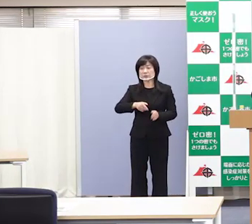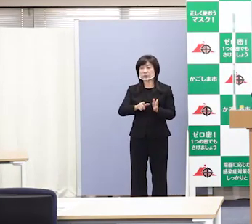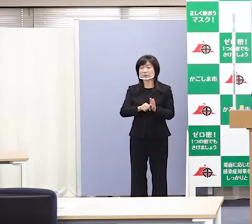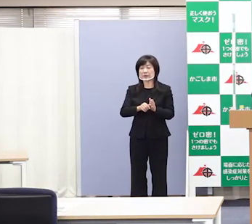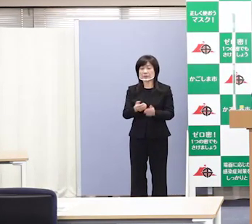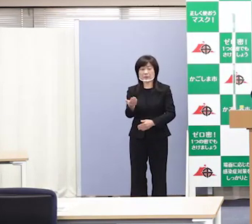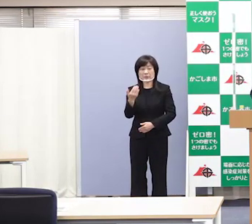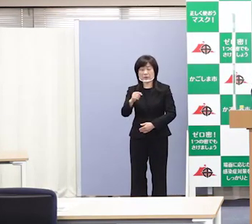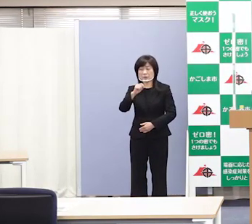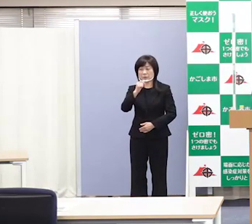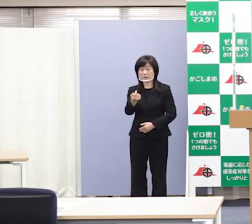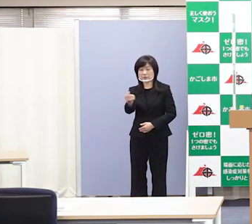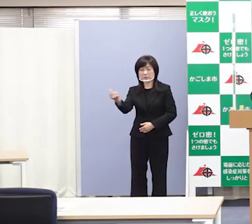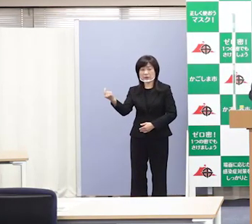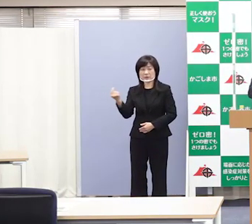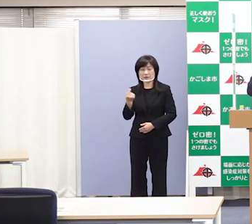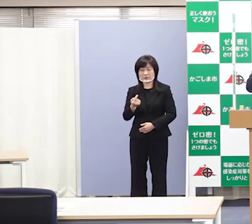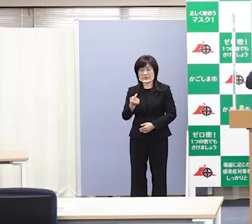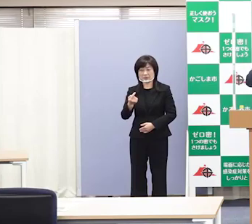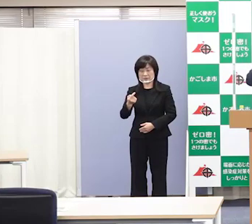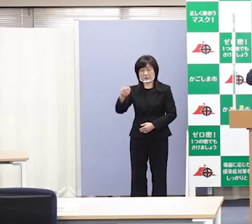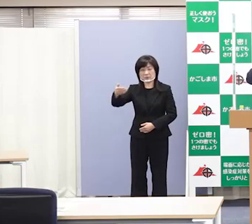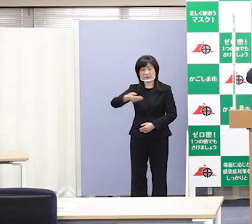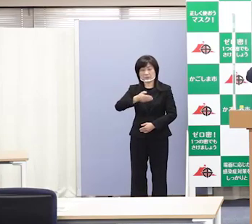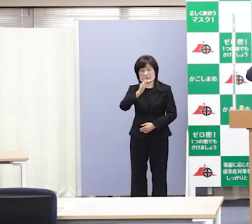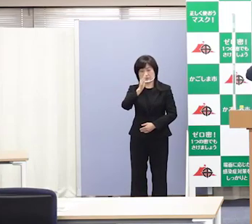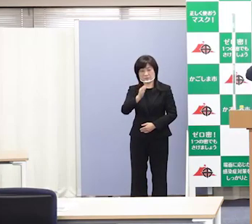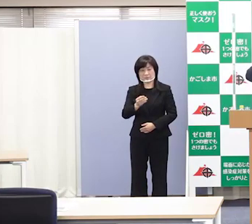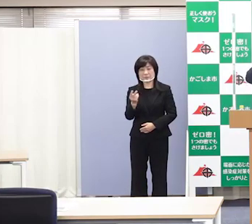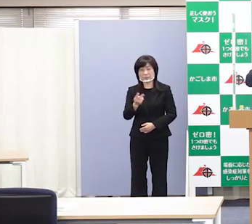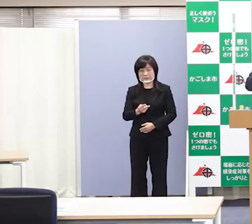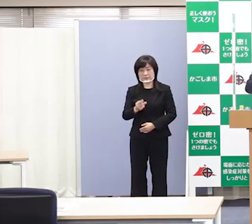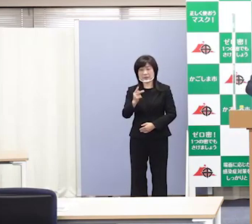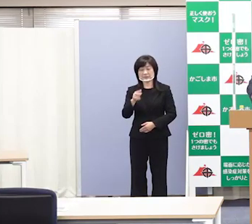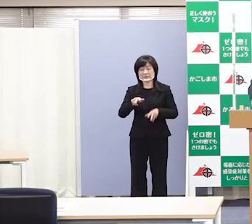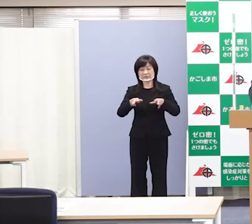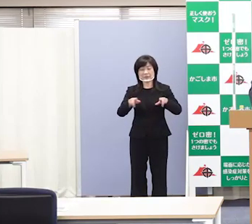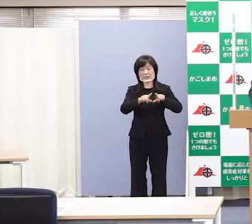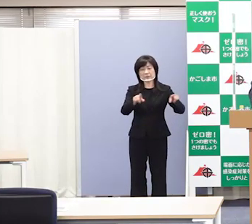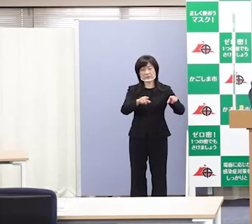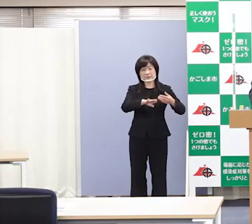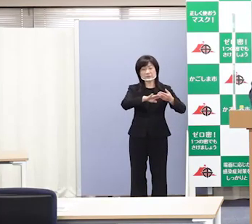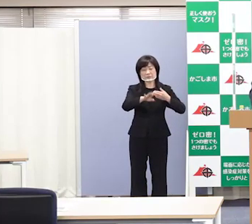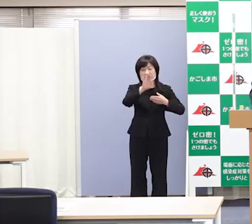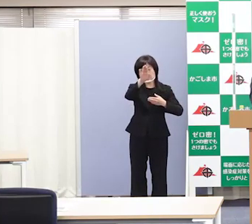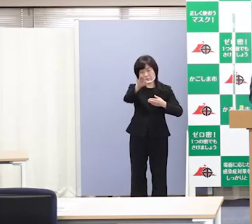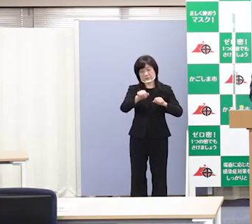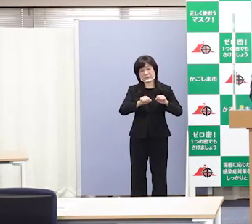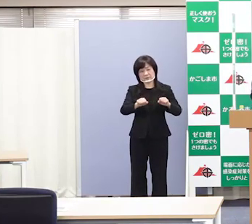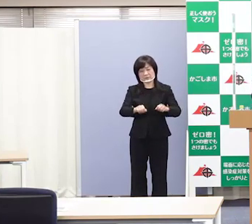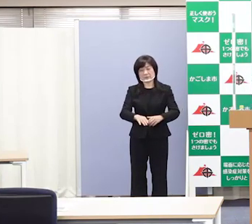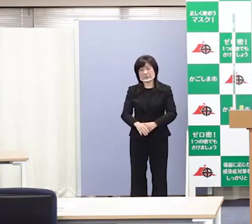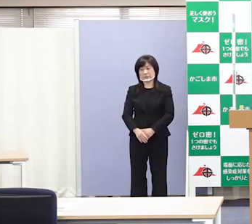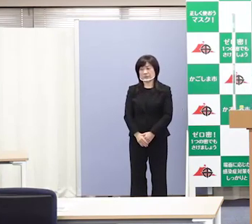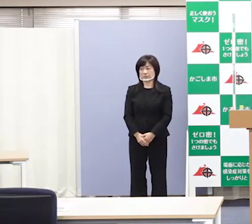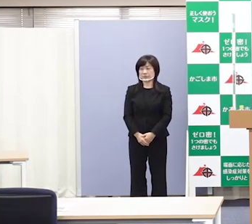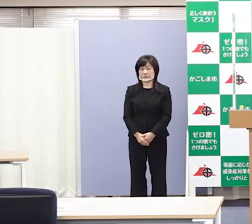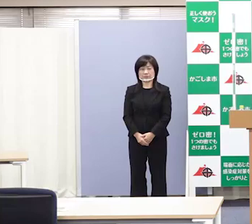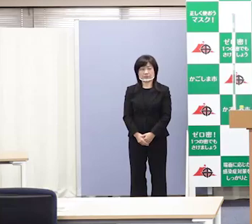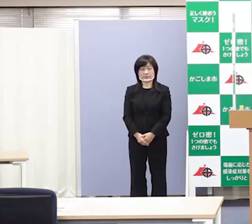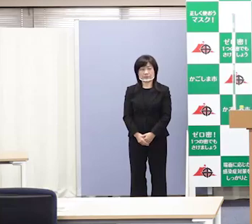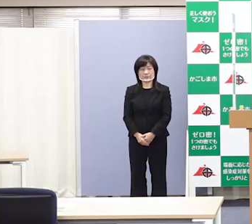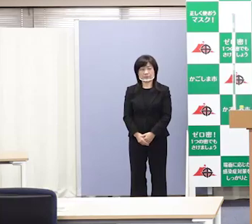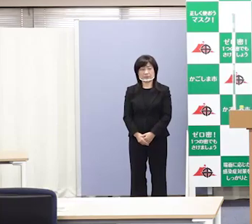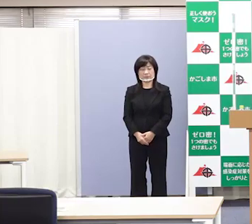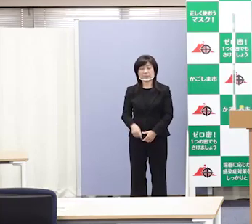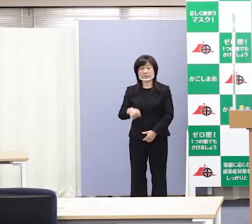は前方のマイクへ移動してお願いします。なお市政一般その他の事項は後ほどお願いします。まずそし